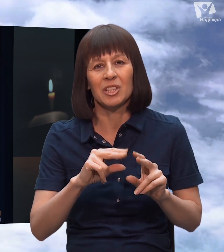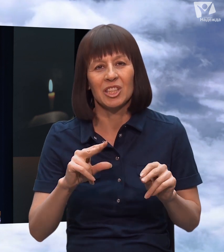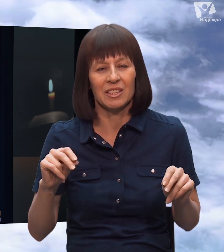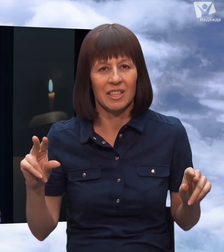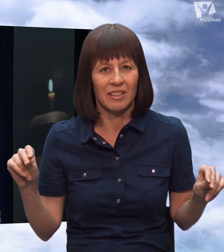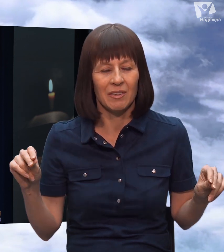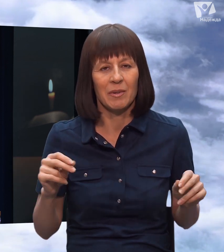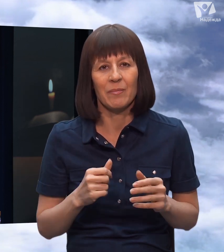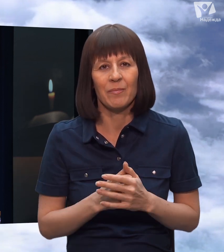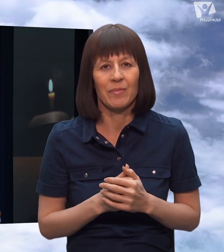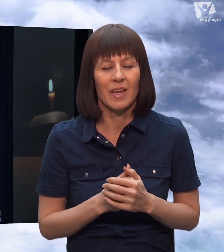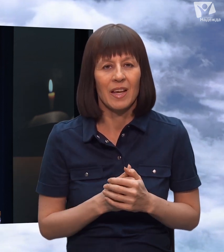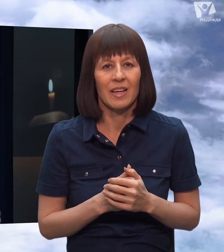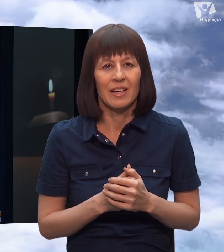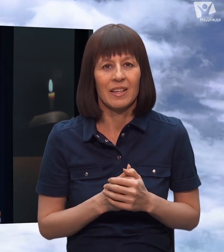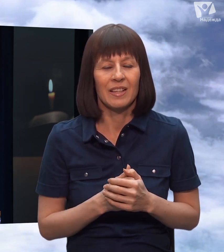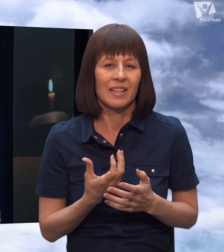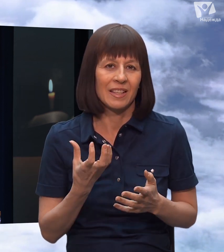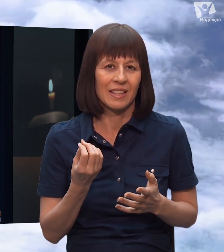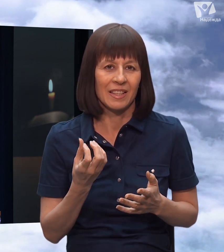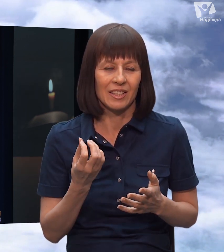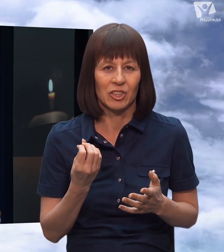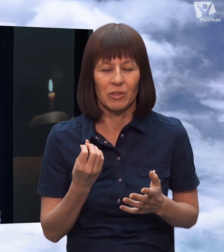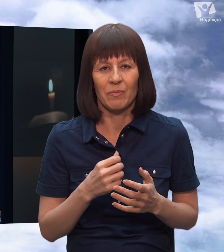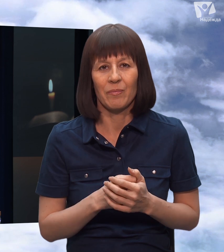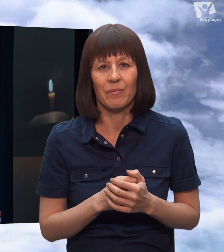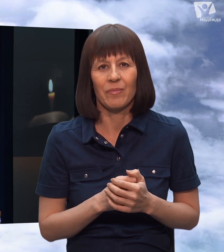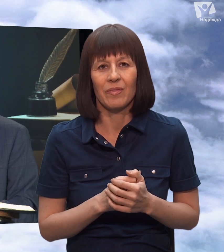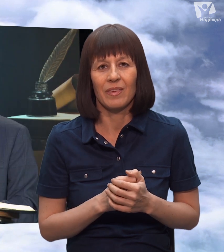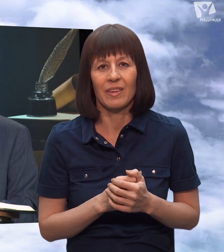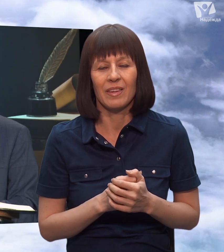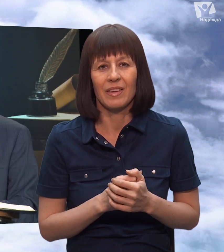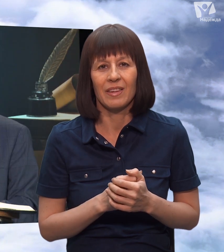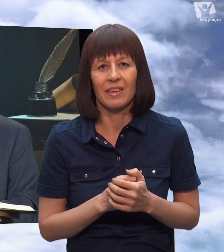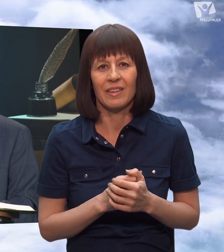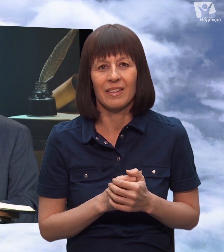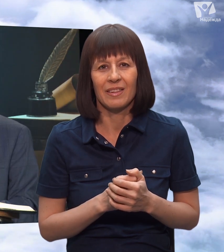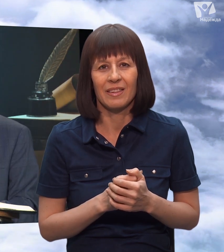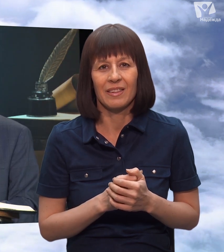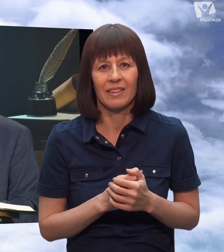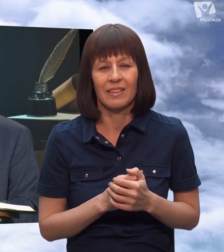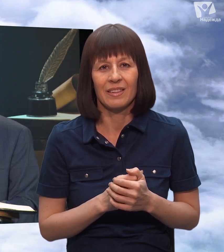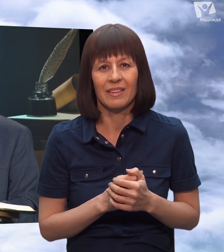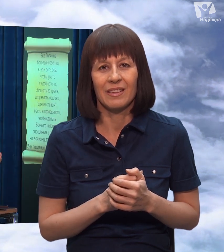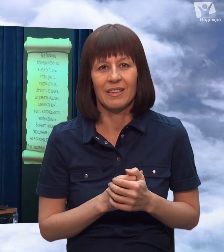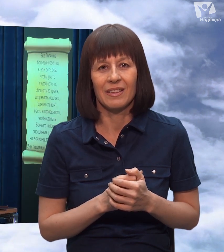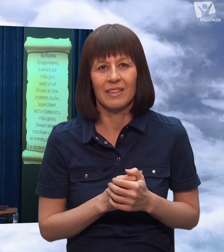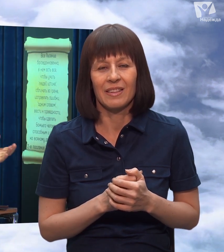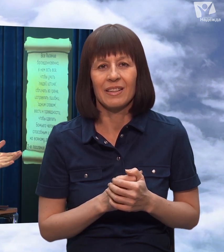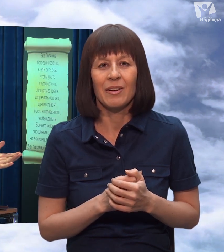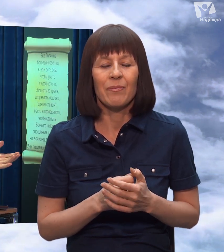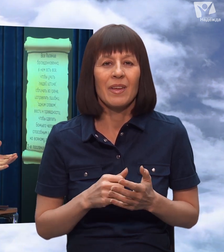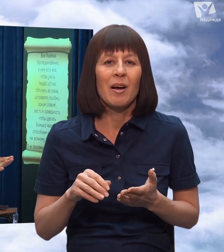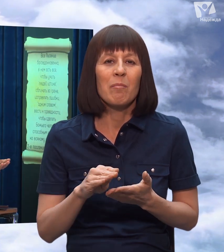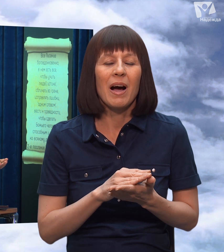счастливыми людьми но еще можно было бы несколько слов сказать о методологии по-русски мы говорим что повторение